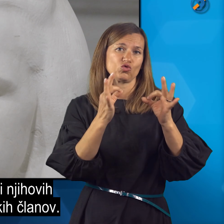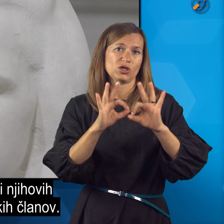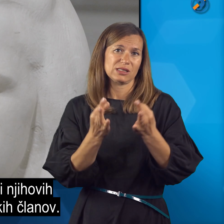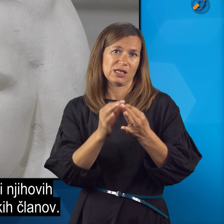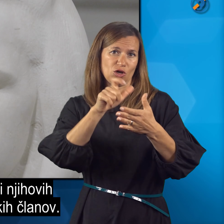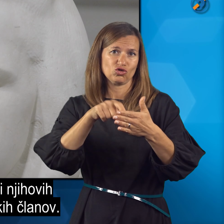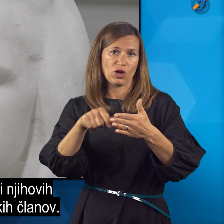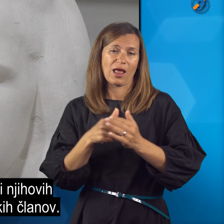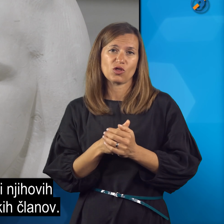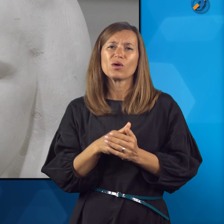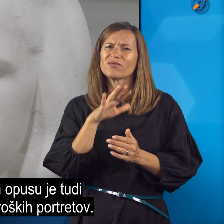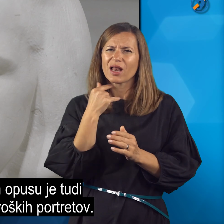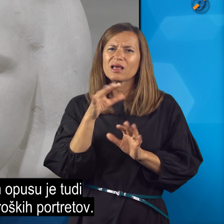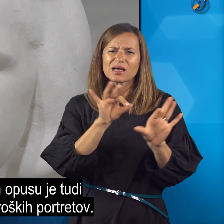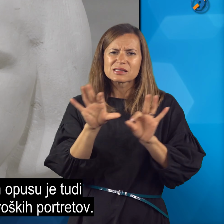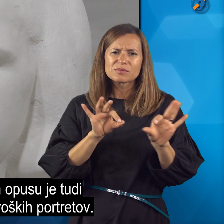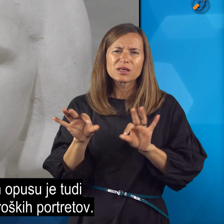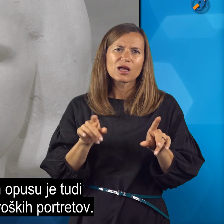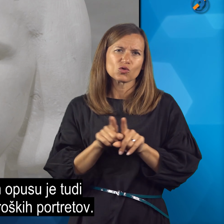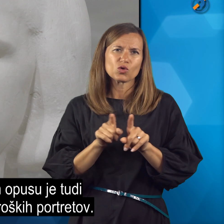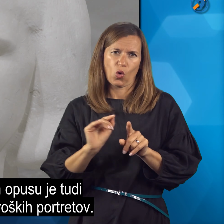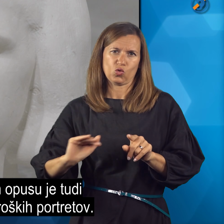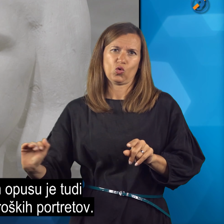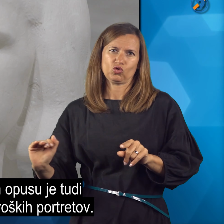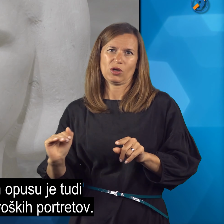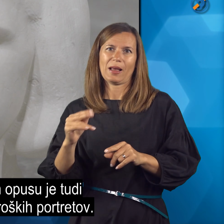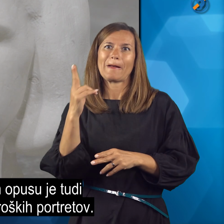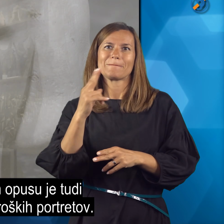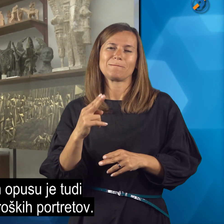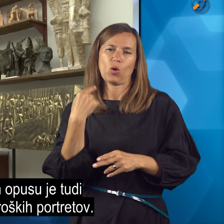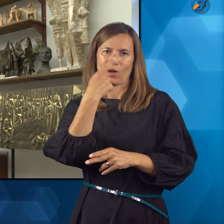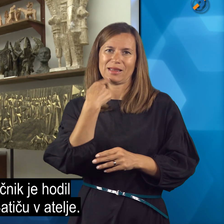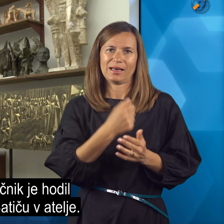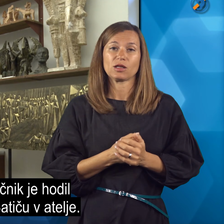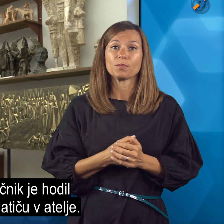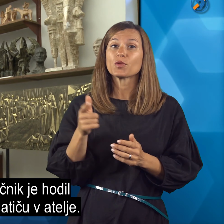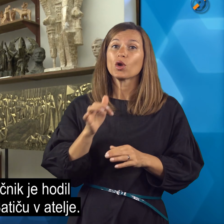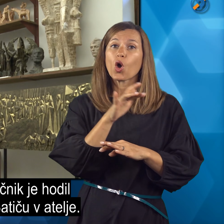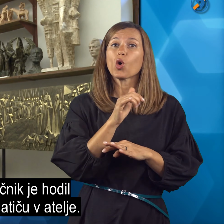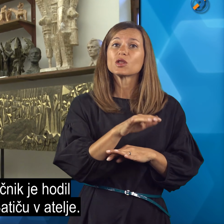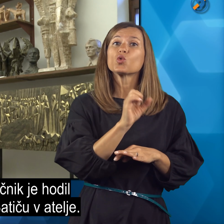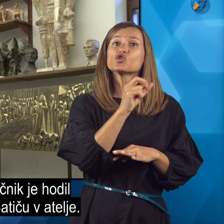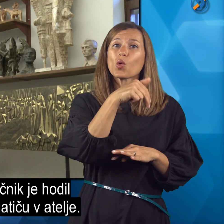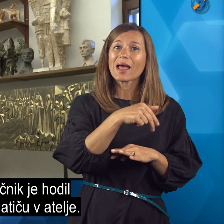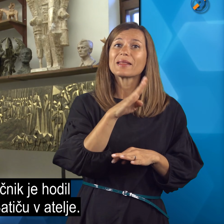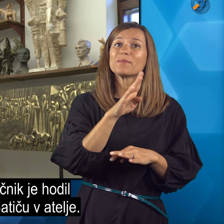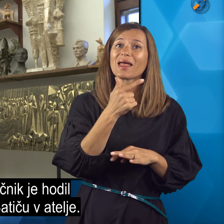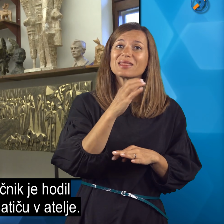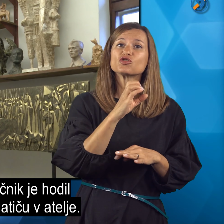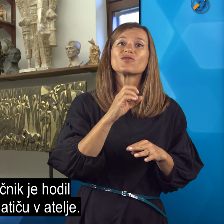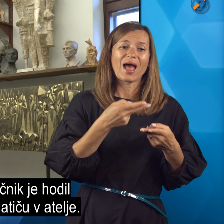njihovih družinskih članov, in zelo velik je tudi opus otroških portretov. Hodil je k Stojanu Batiču v atelje